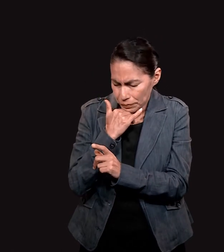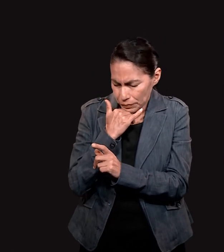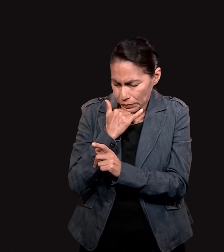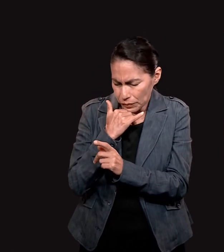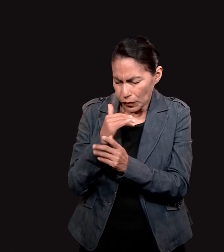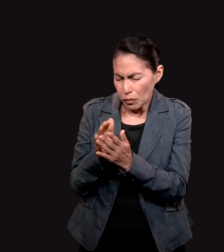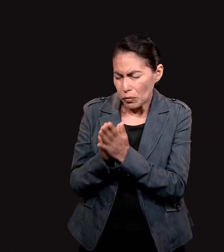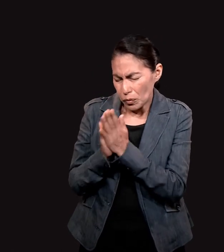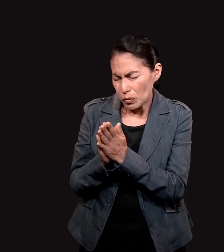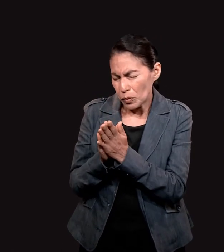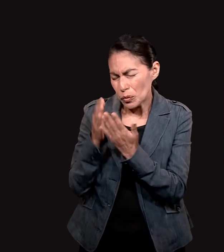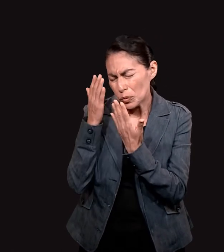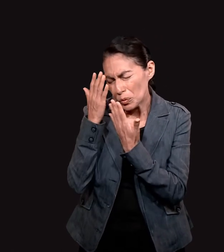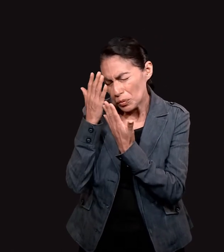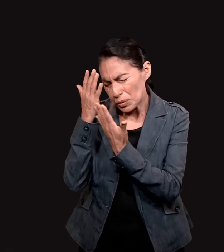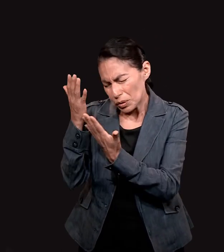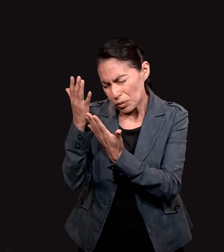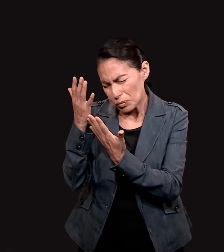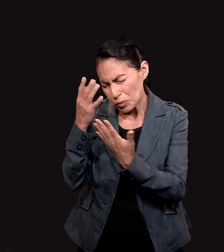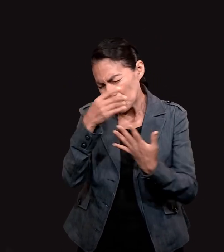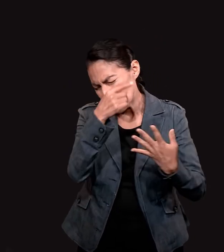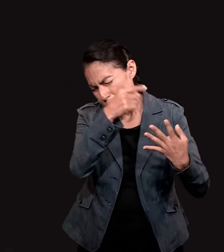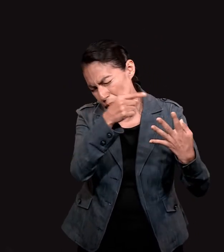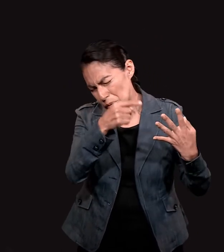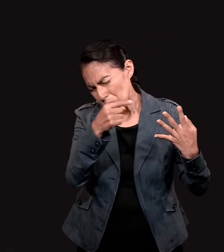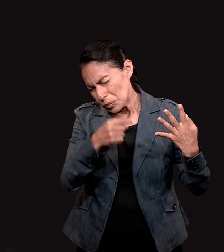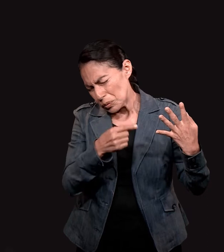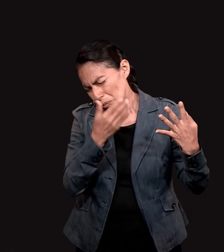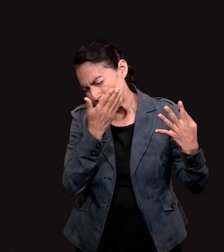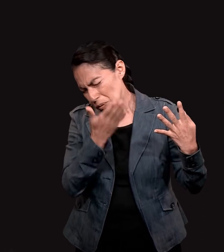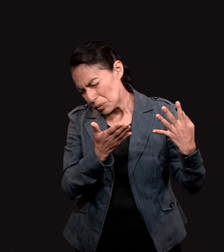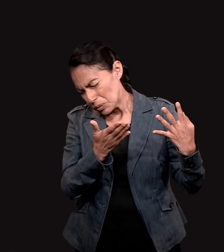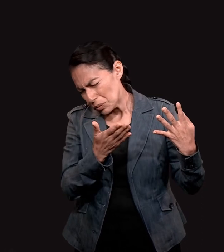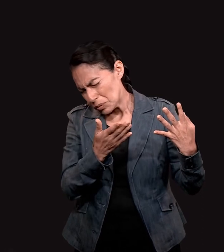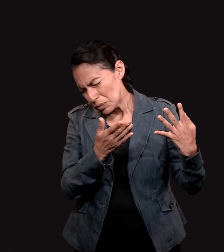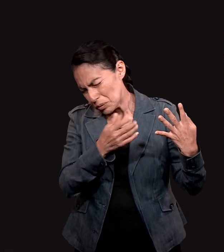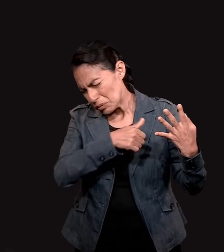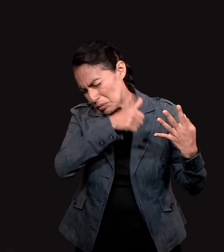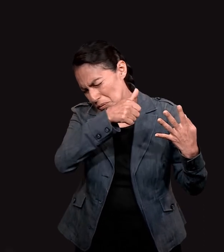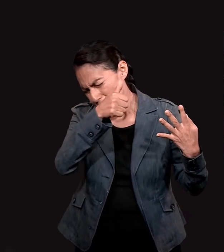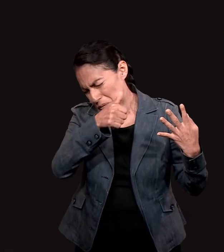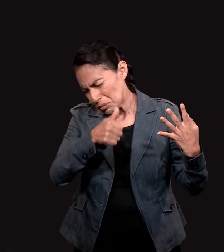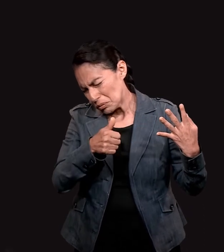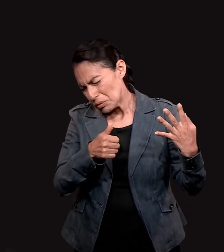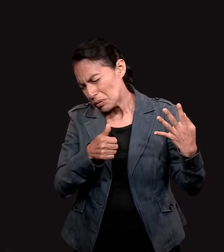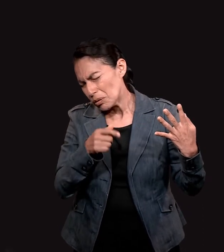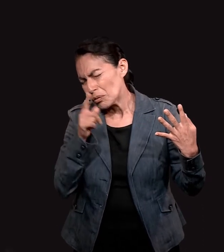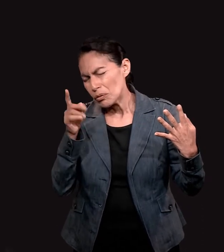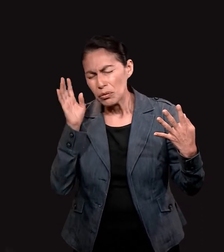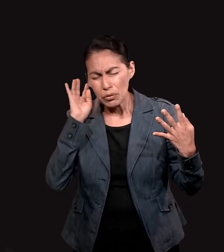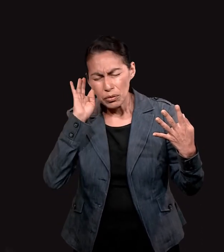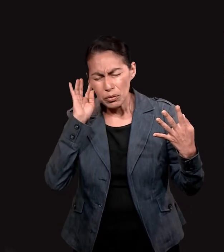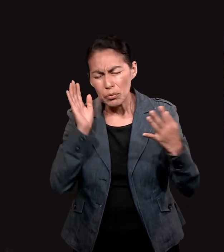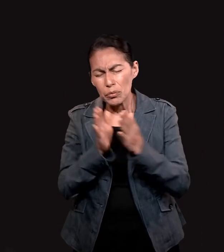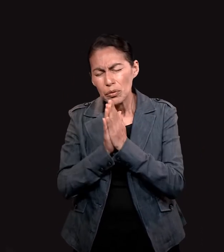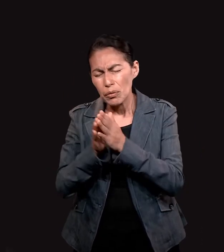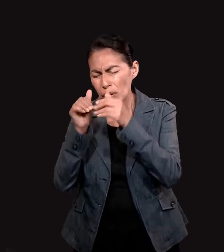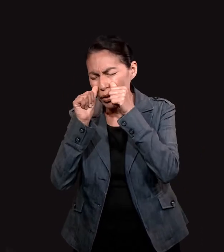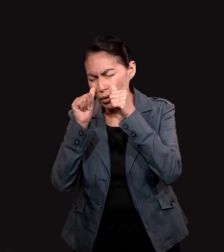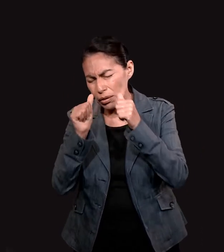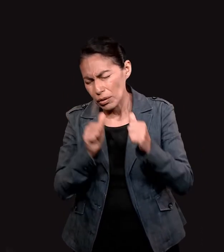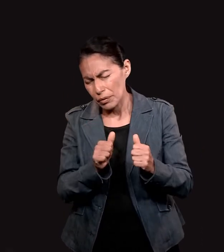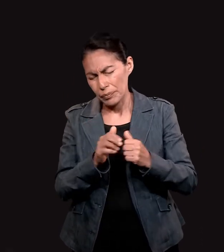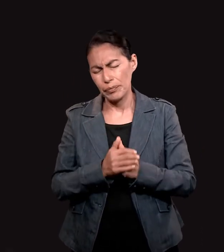Señor, por cada una de las peticiones que tú has escuchado. Primeramente, Señor, por la salud de las personas que se